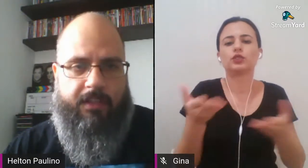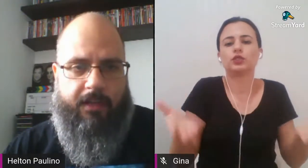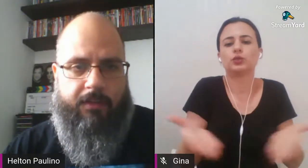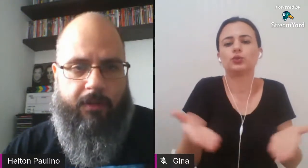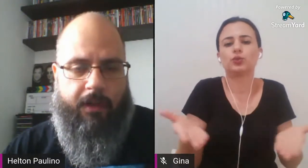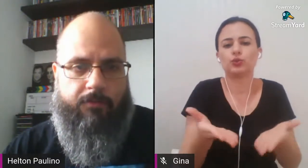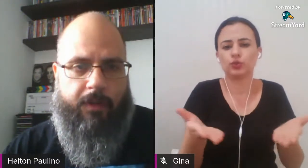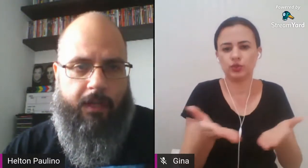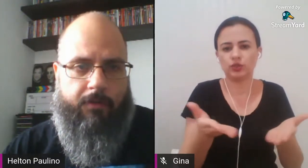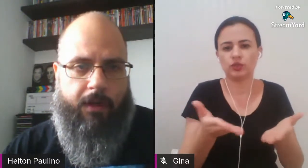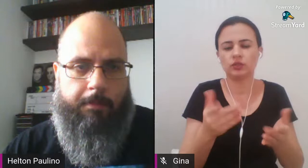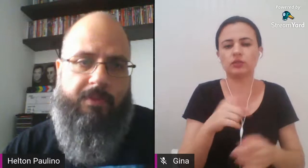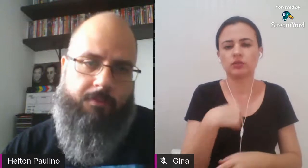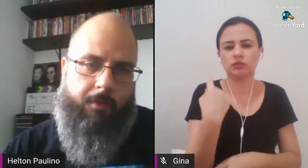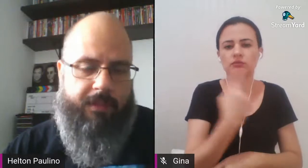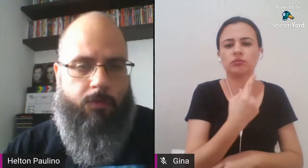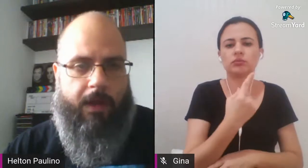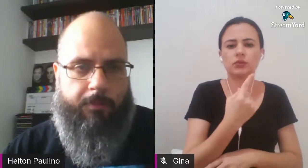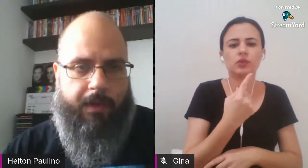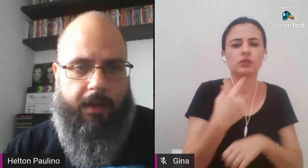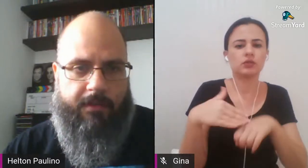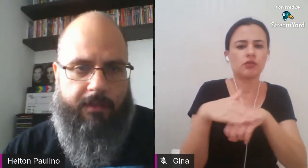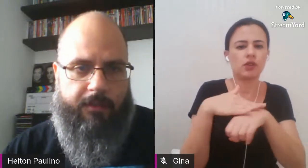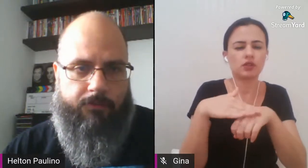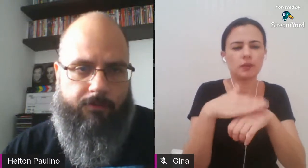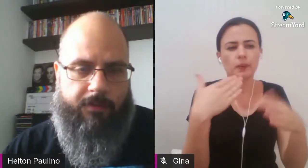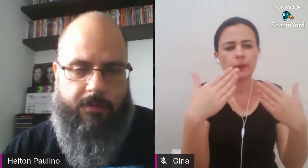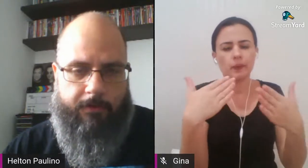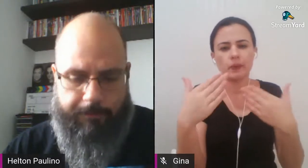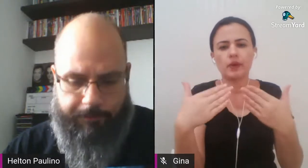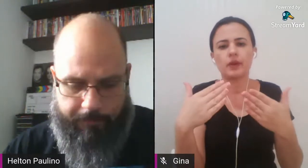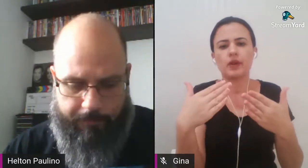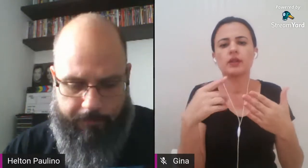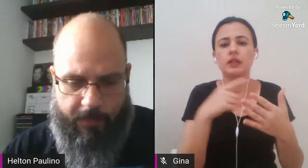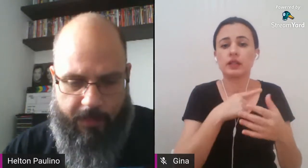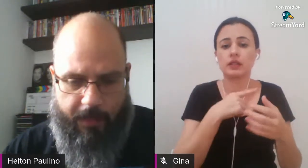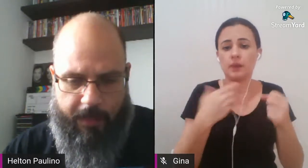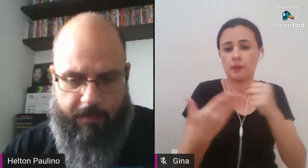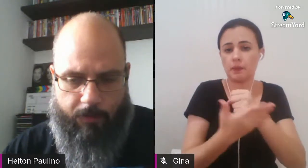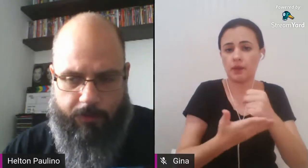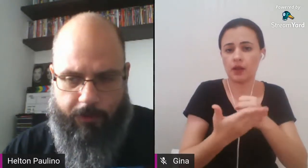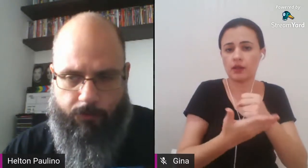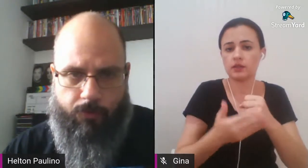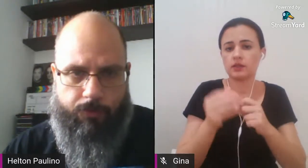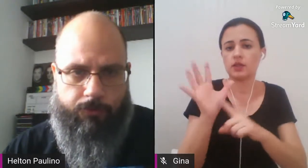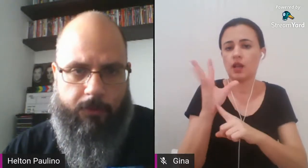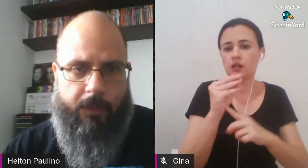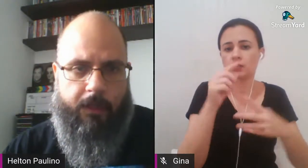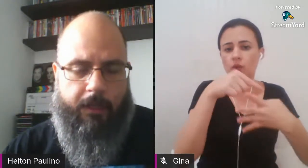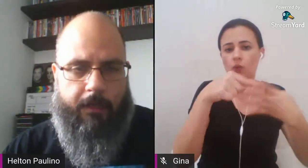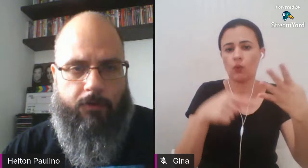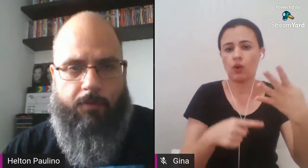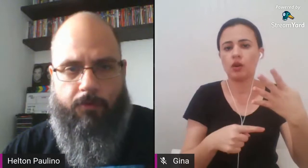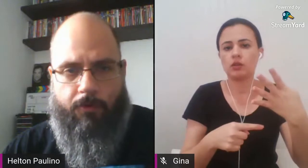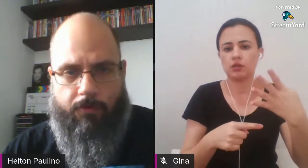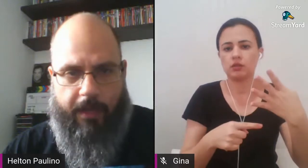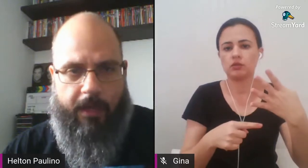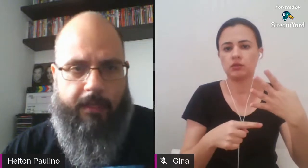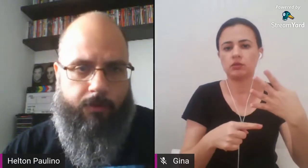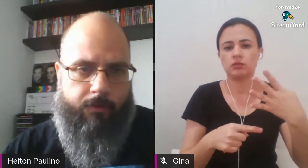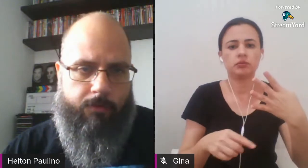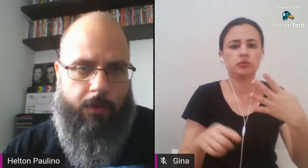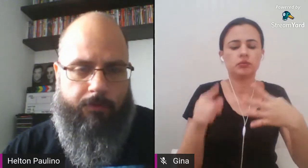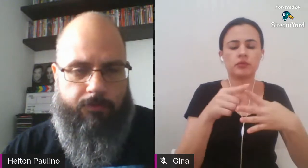que a gente vem tratando relacionado a, principalmente, quatro pilares artísticos que são inerentes ao contexto do curso, né? Como